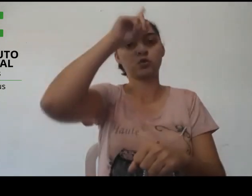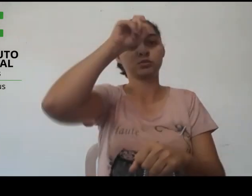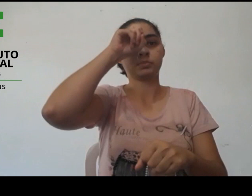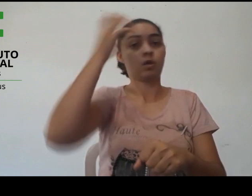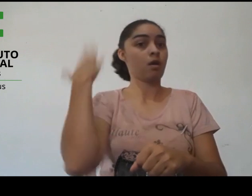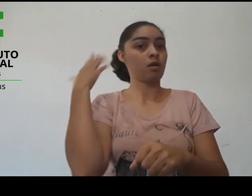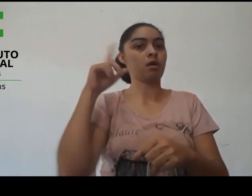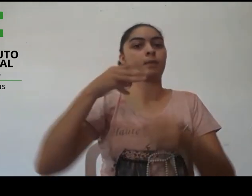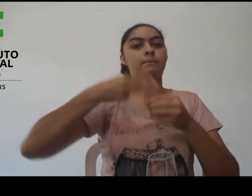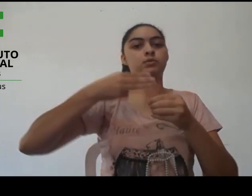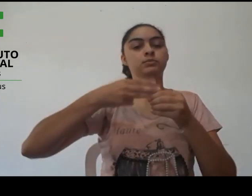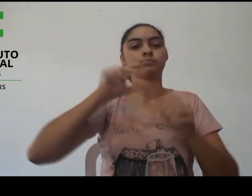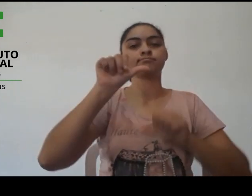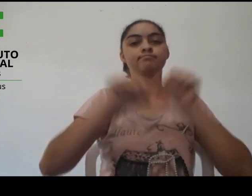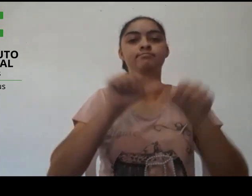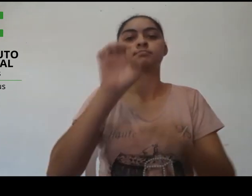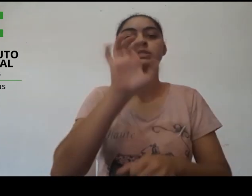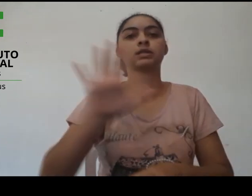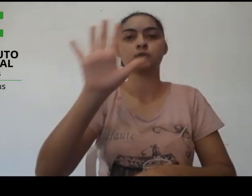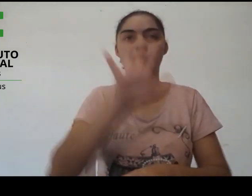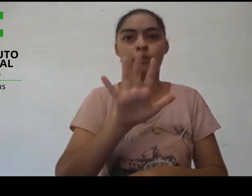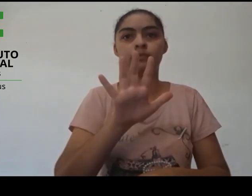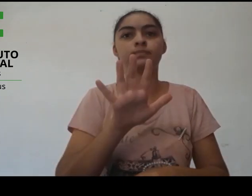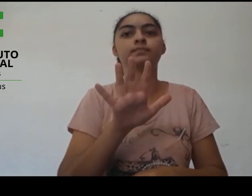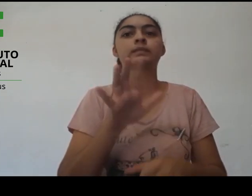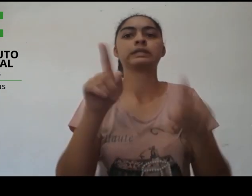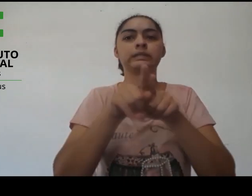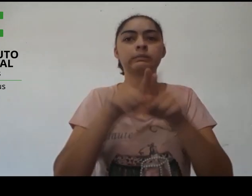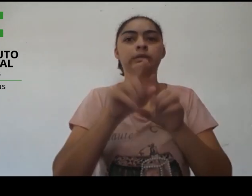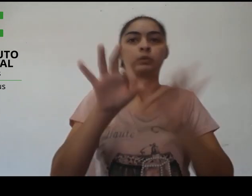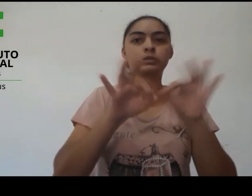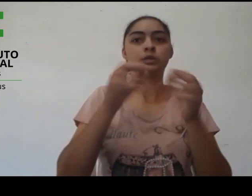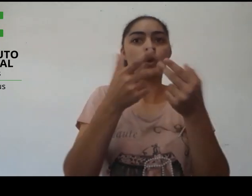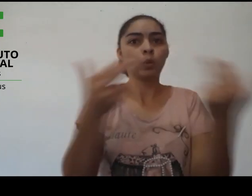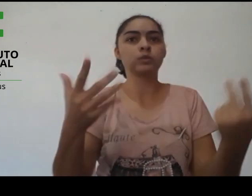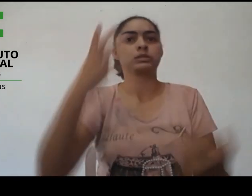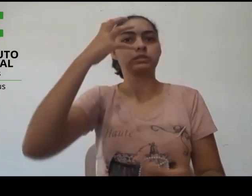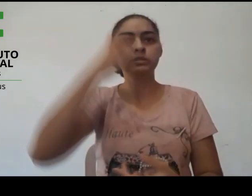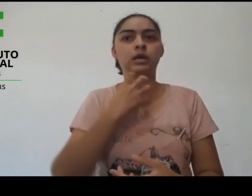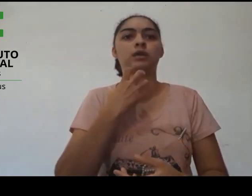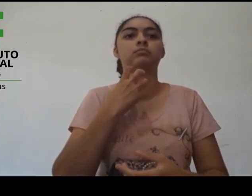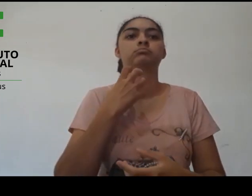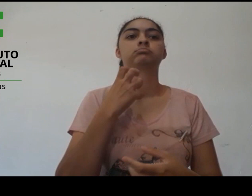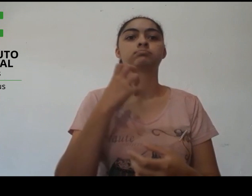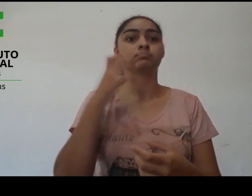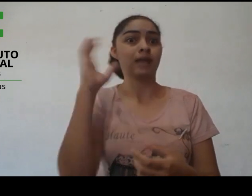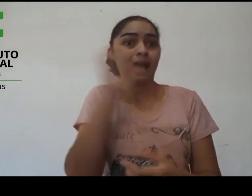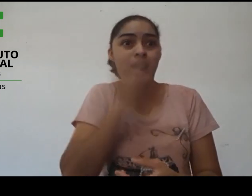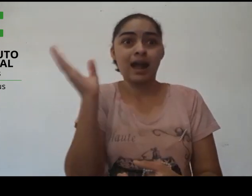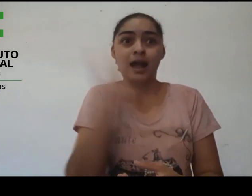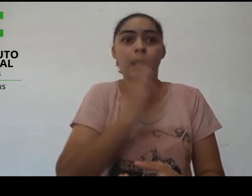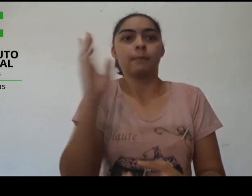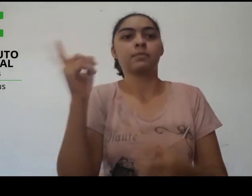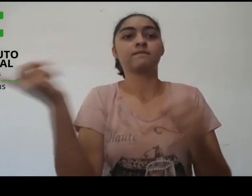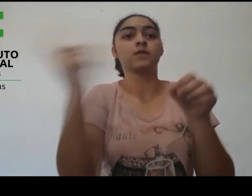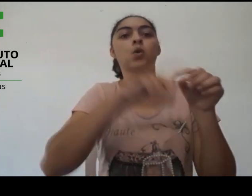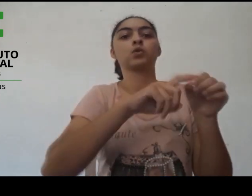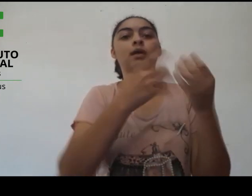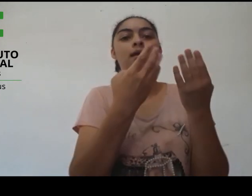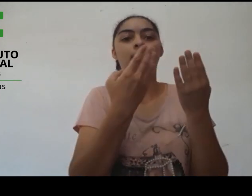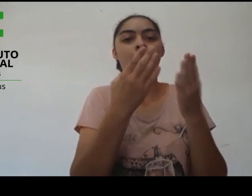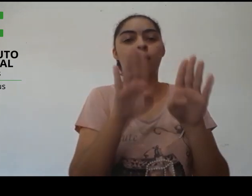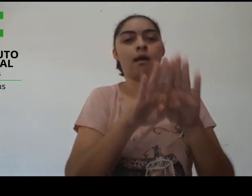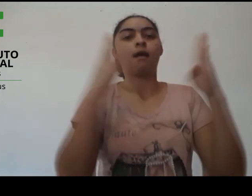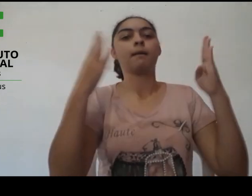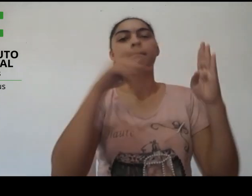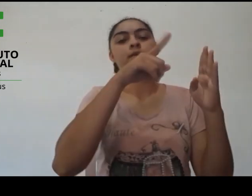Legislativa da estadualização do Hospital das Clínicas. Estamos também trabalhando de maneira séria e